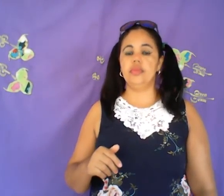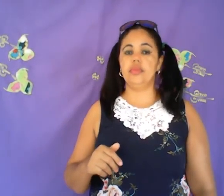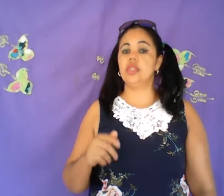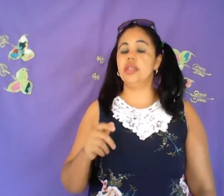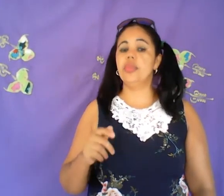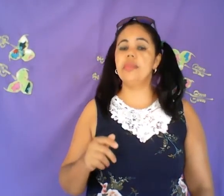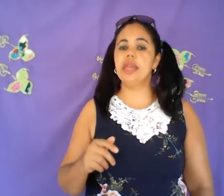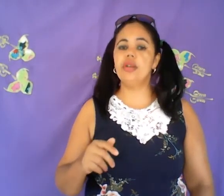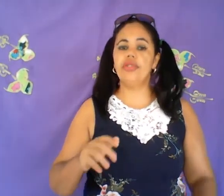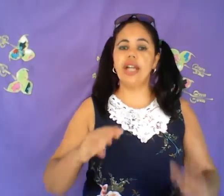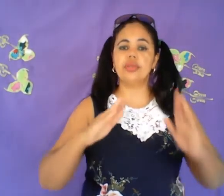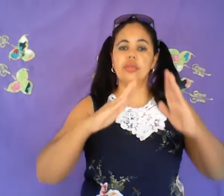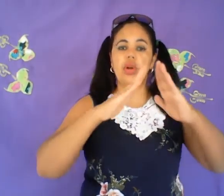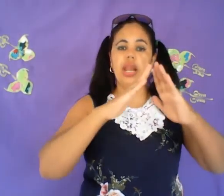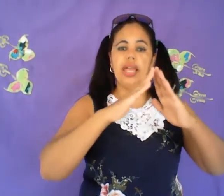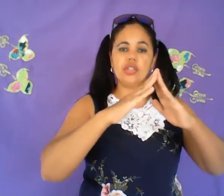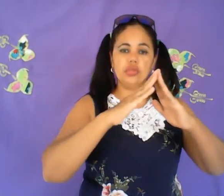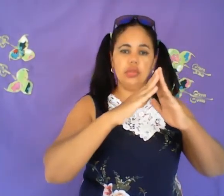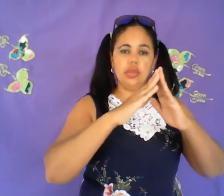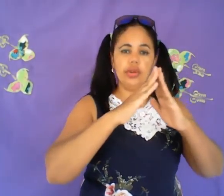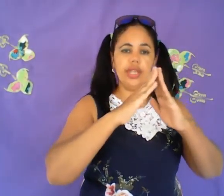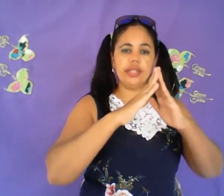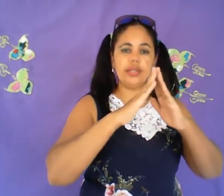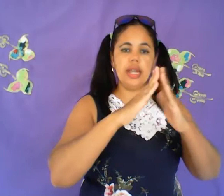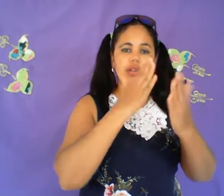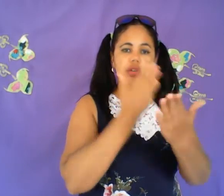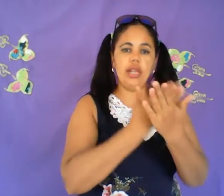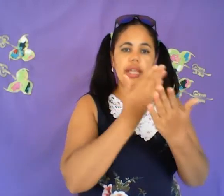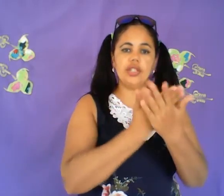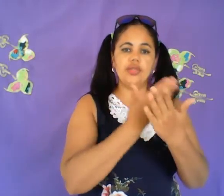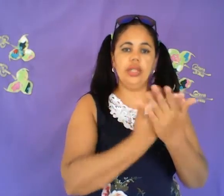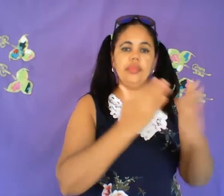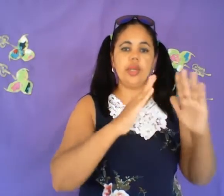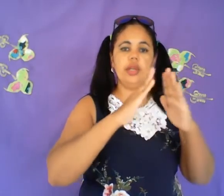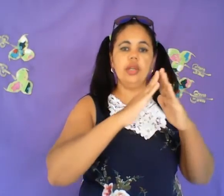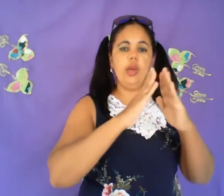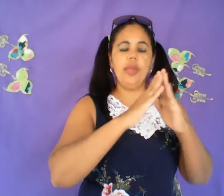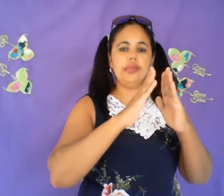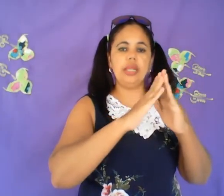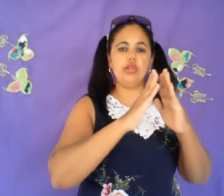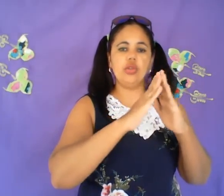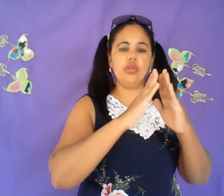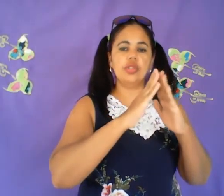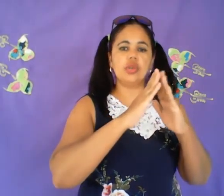Então, primeiro eu faço colégio. Ó, esse é o sinal de colégio. Lembra? É o mesmo sinal de escola.